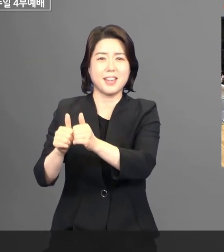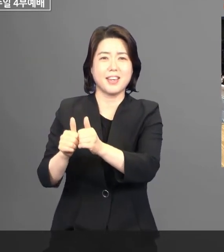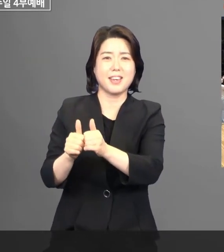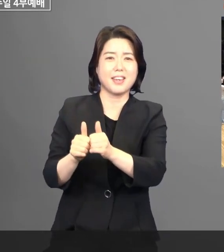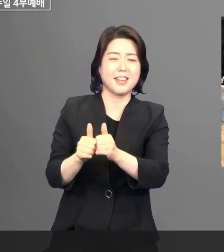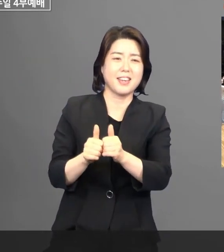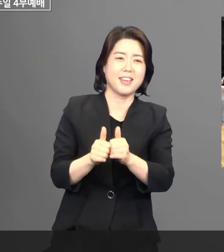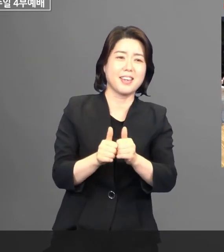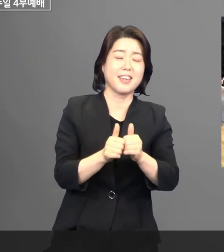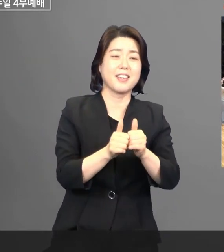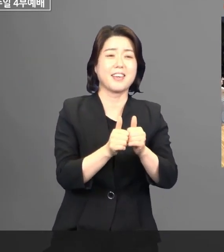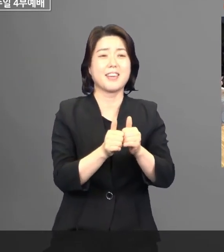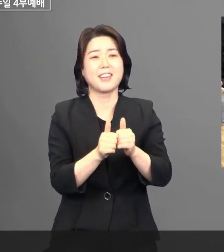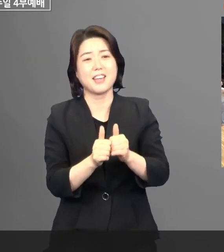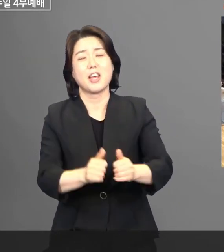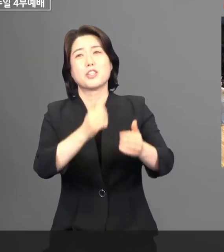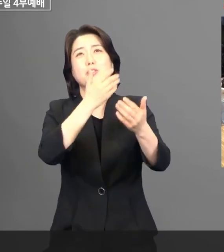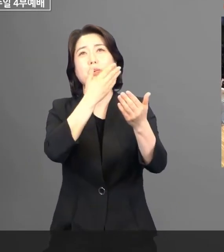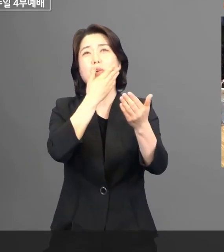하시네